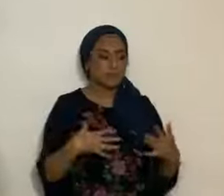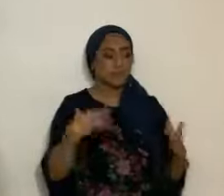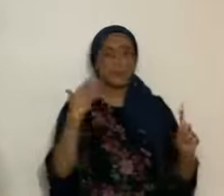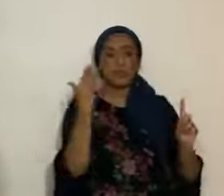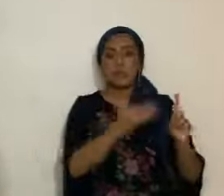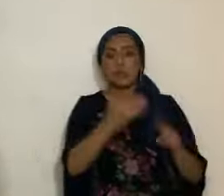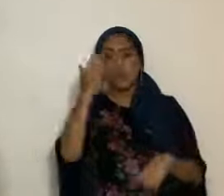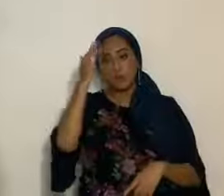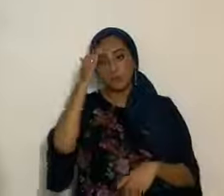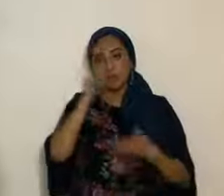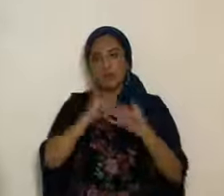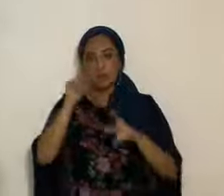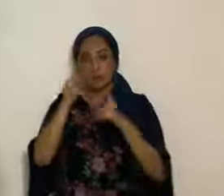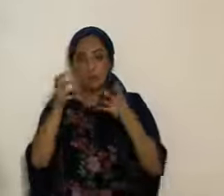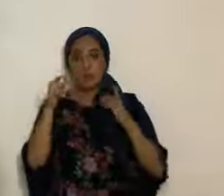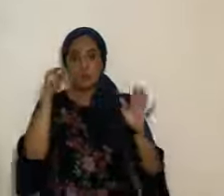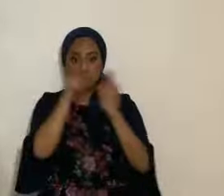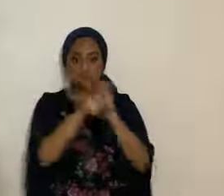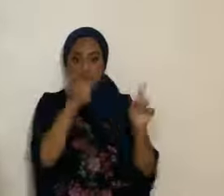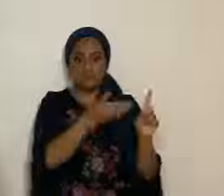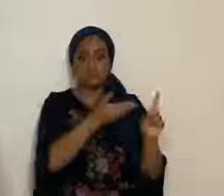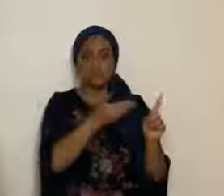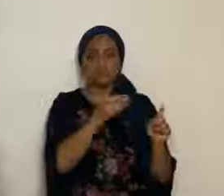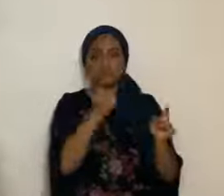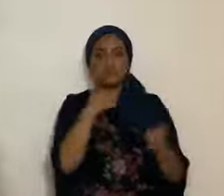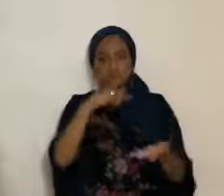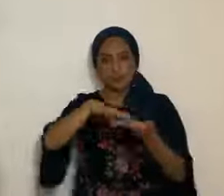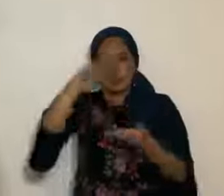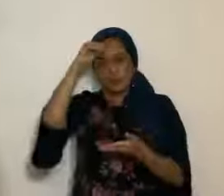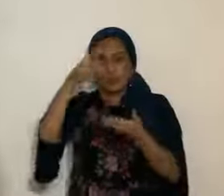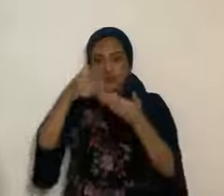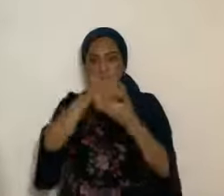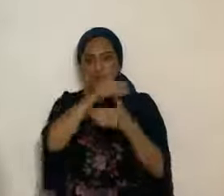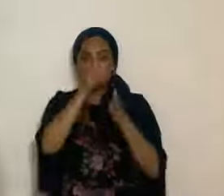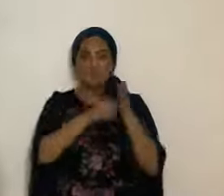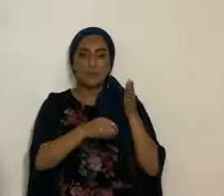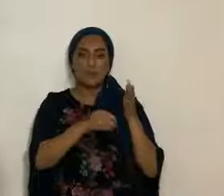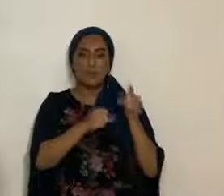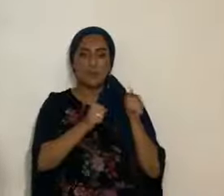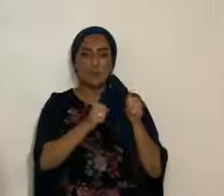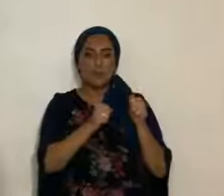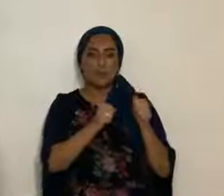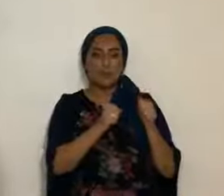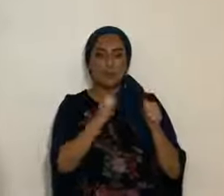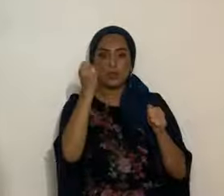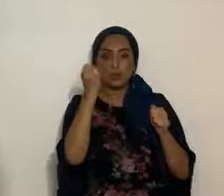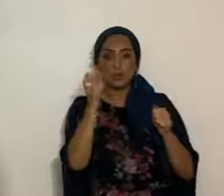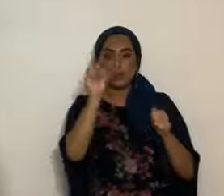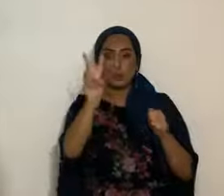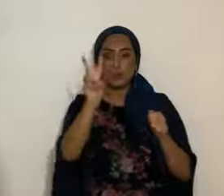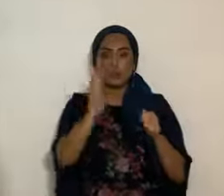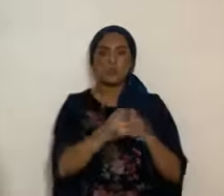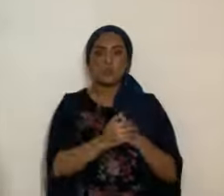que buscaban su vida, como lo vimos precisamente relatado en el capítulo 2 del libro de